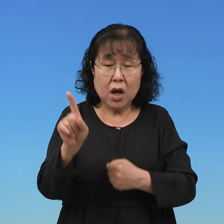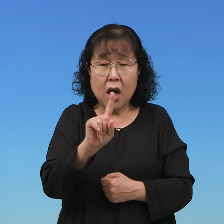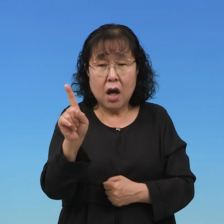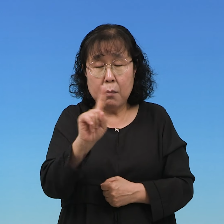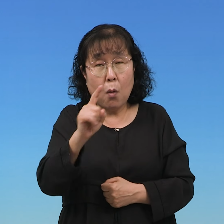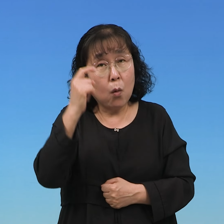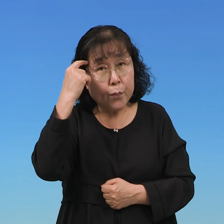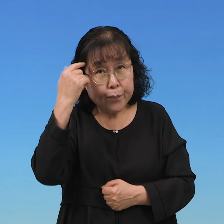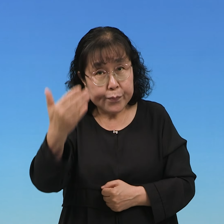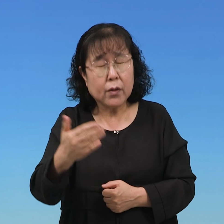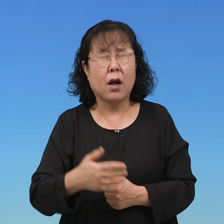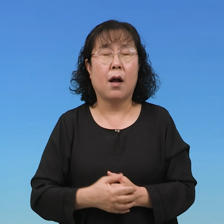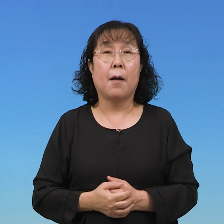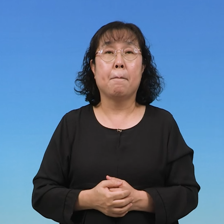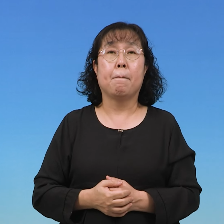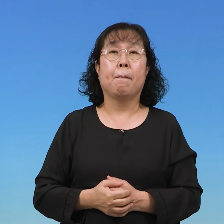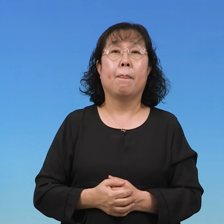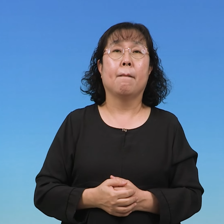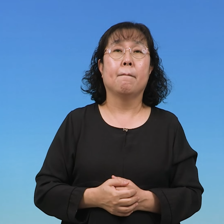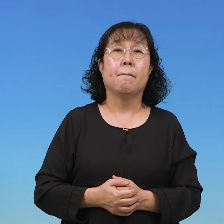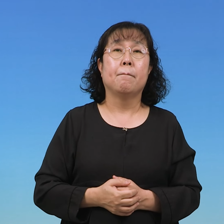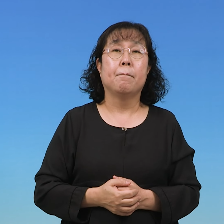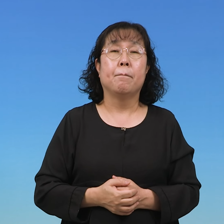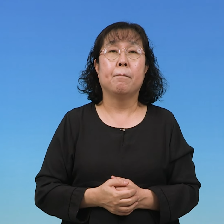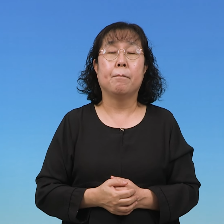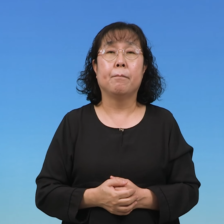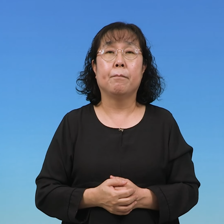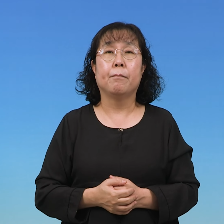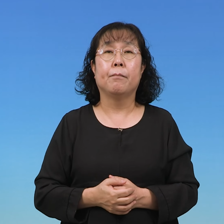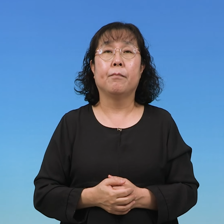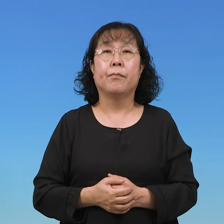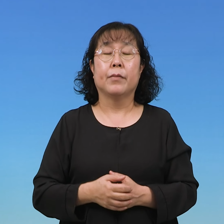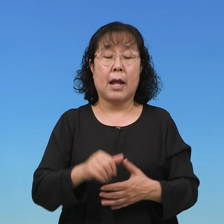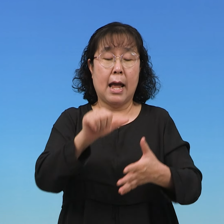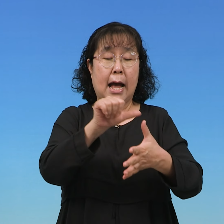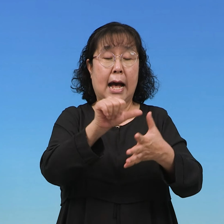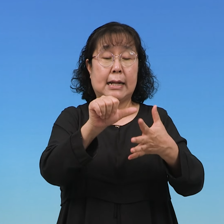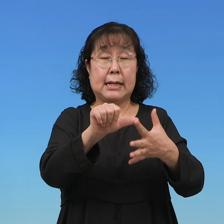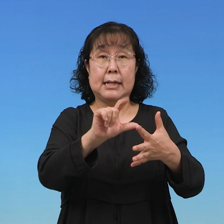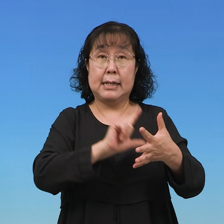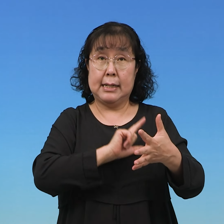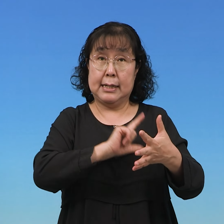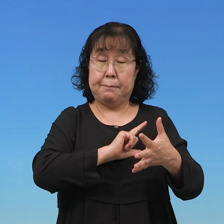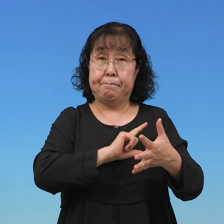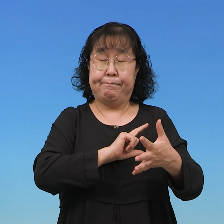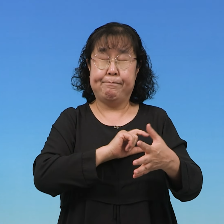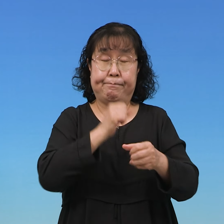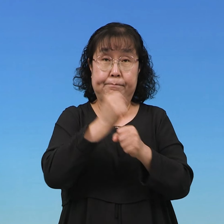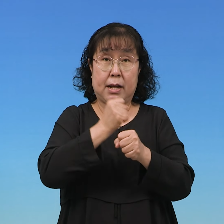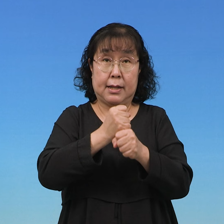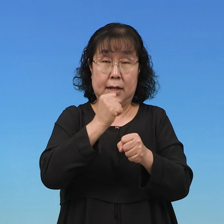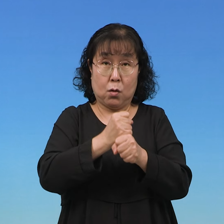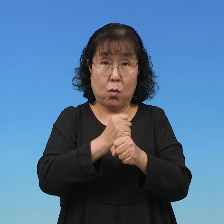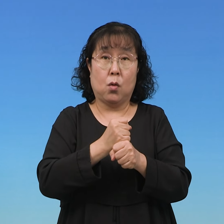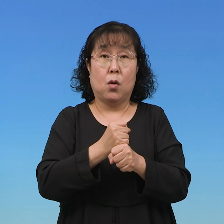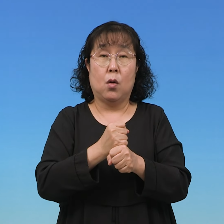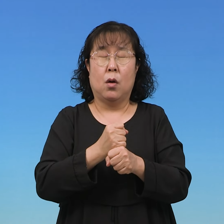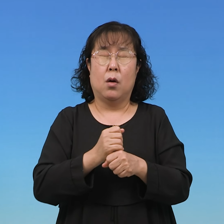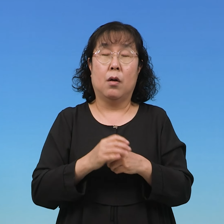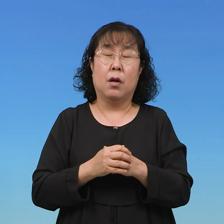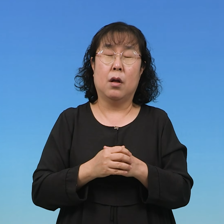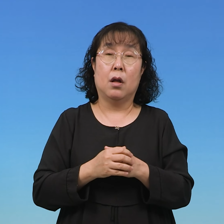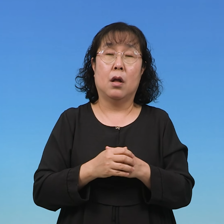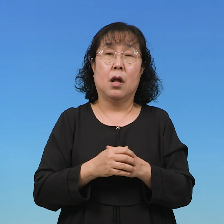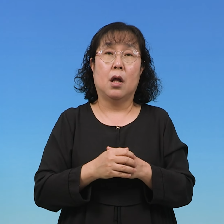그렇게 짓고는요, 거기다가 요셉이 어떤 해석을 덧붙이는가 보십시오. 다시 한번 읽어드릴게요.